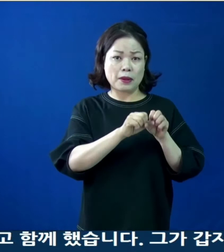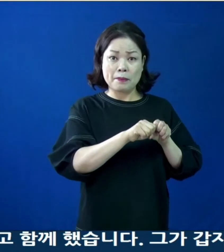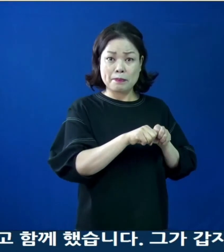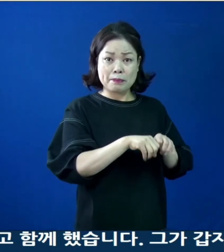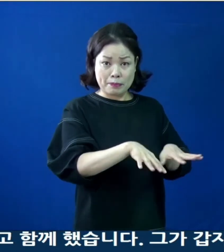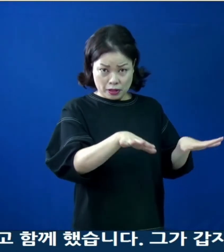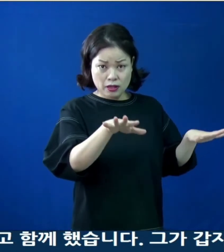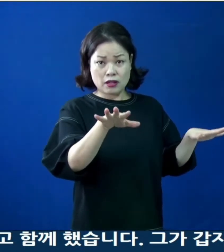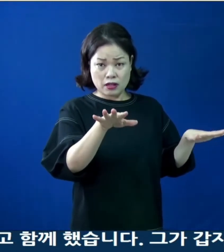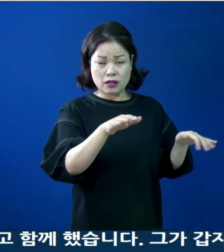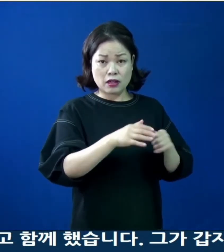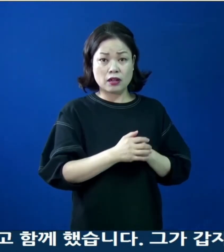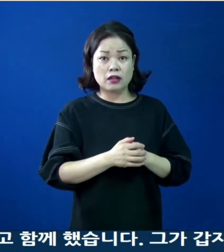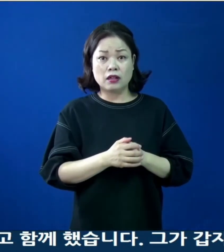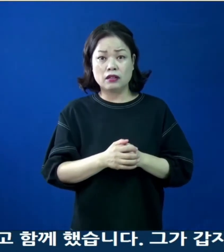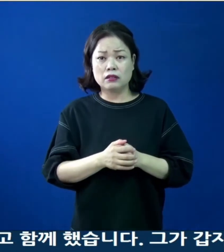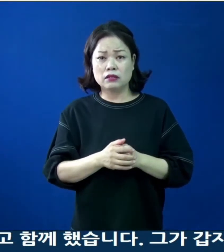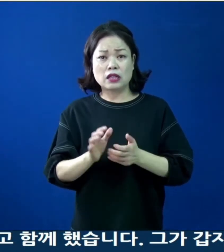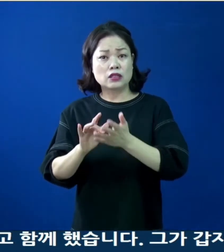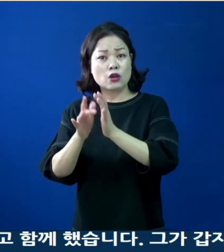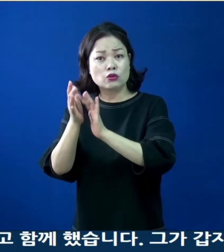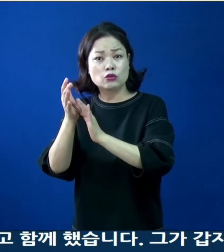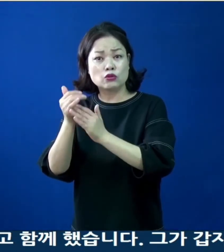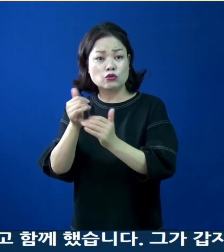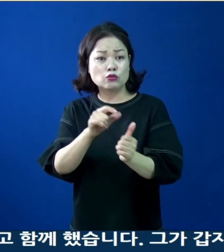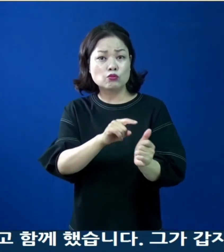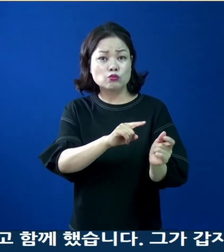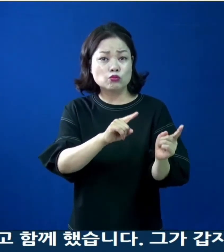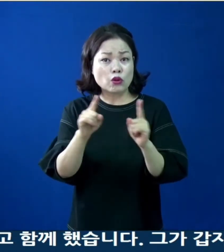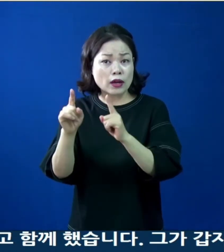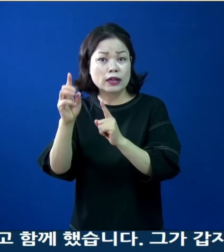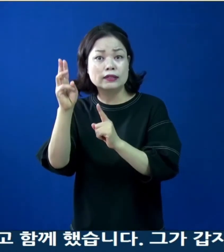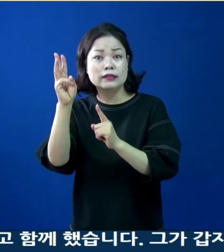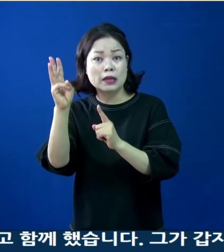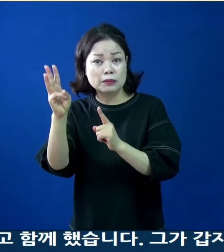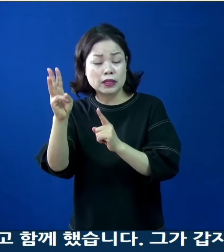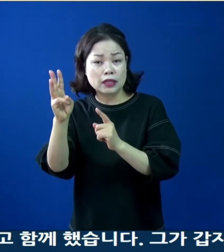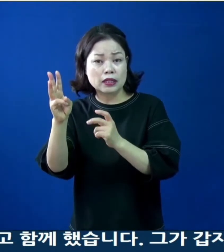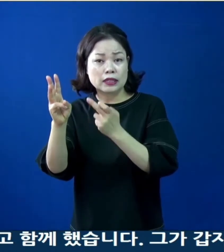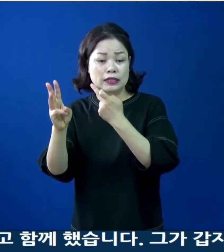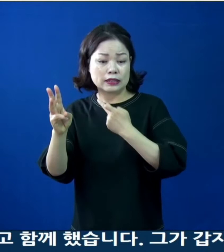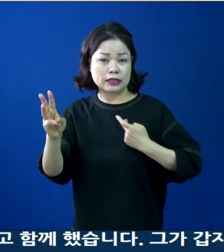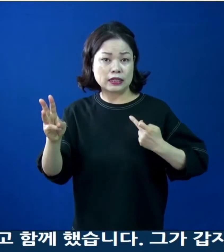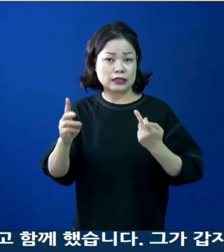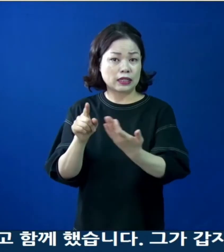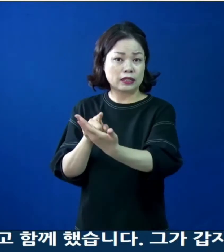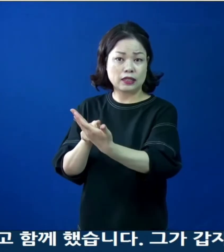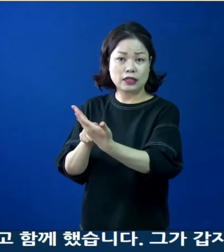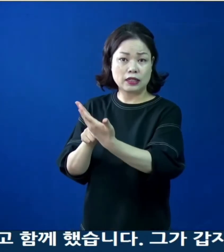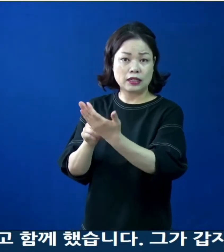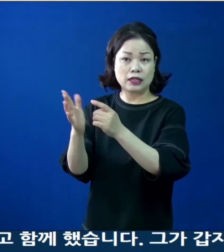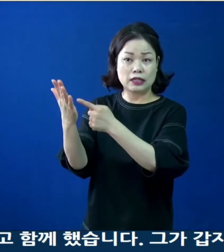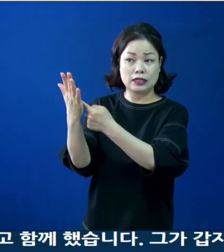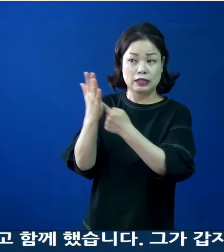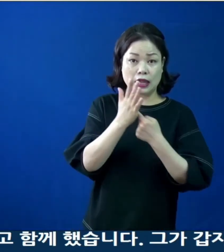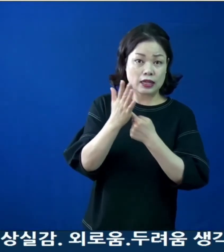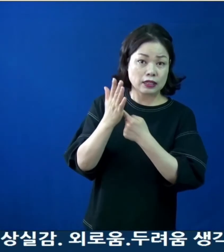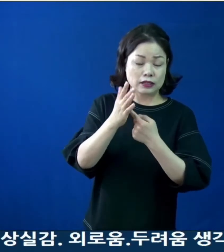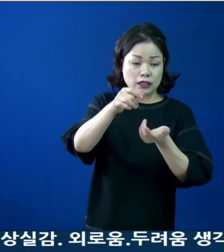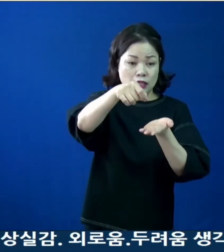흩어지고 말았습니다. 물론 예수님께서 부활하신 채로 3번이나 제자들에게 나타나신 것이 요한복음에 기록되어져